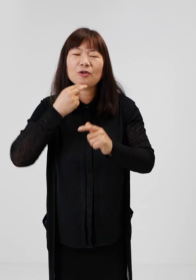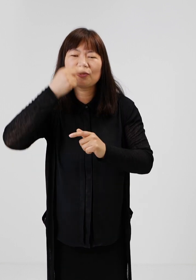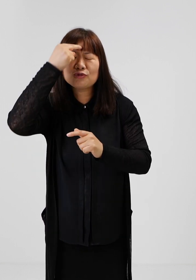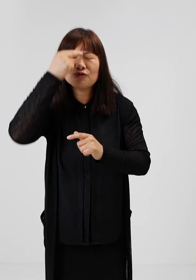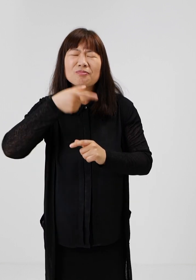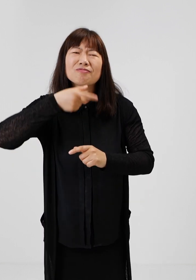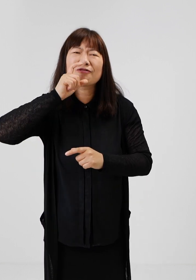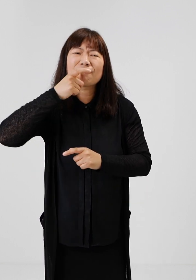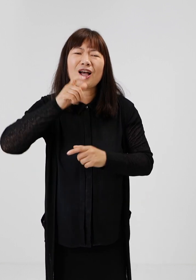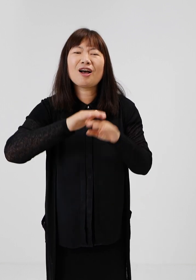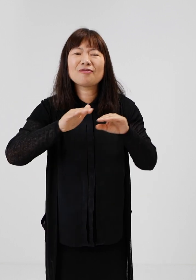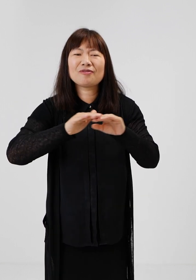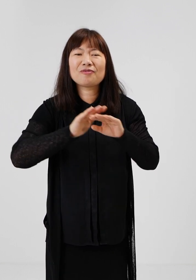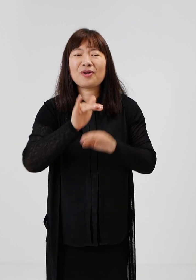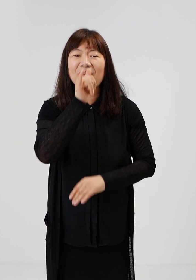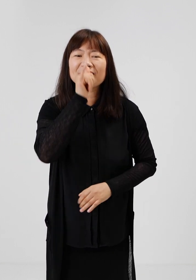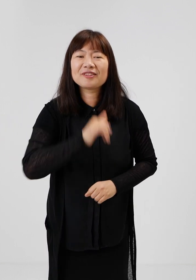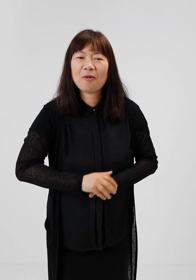풀어요.